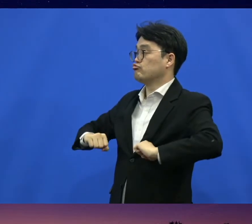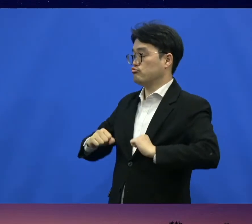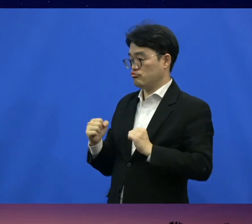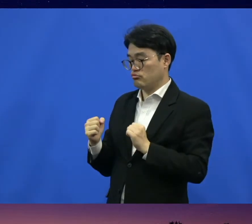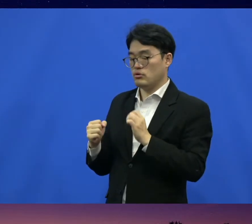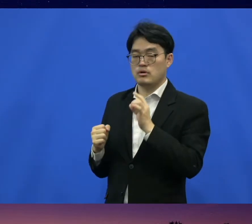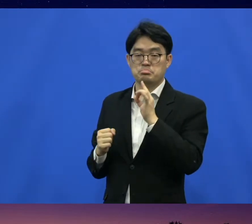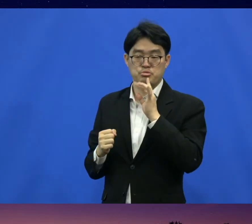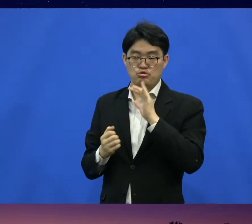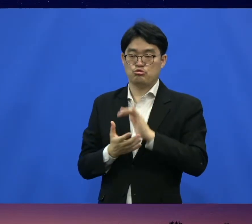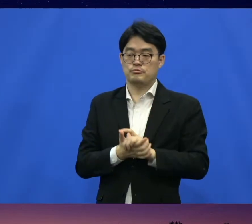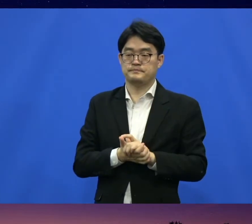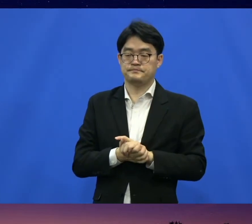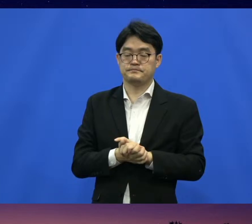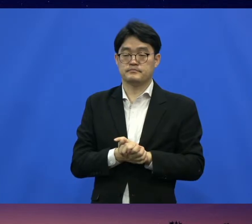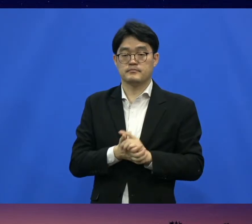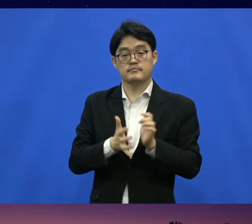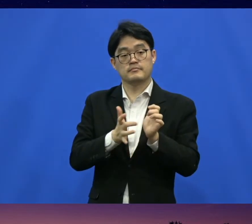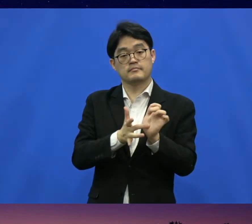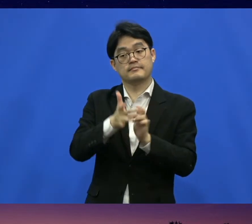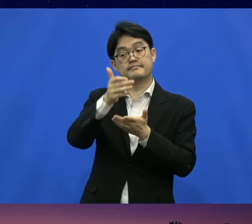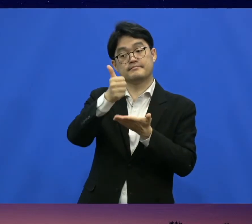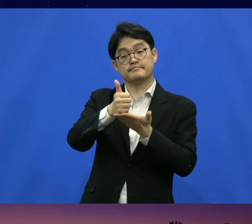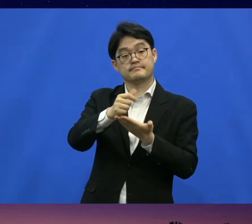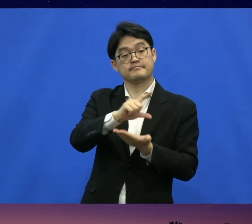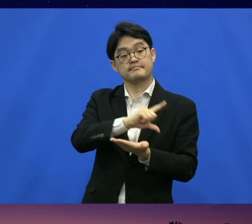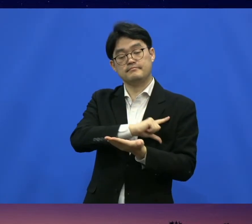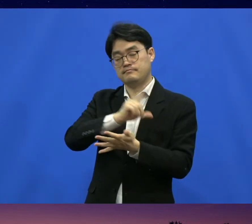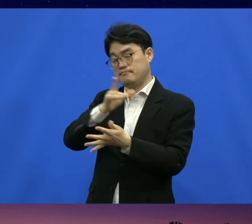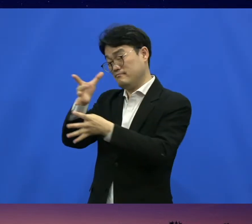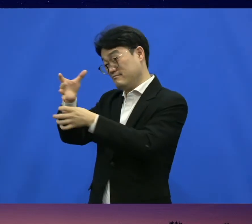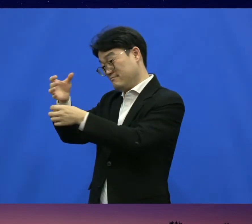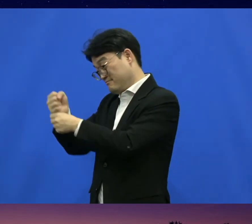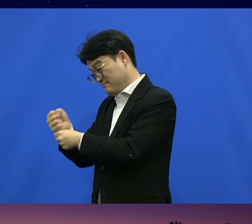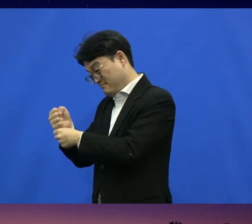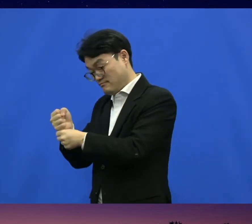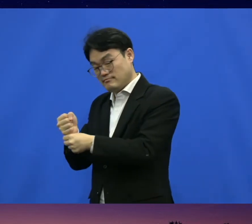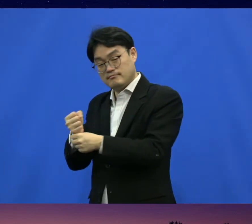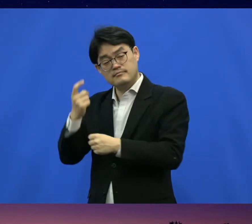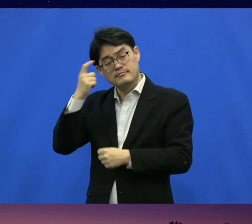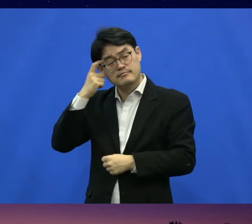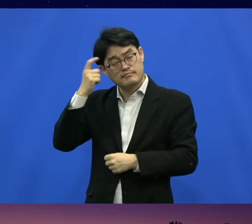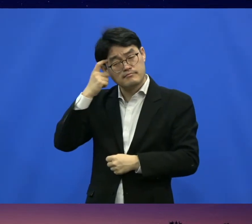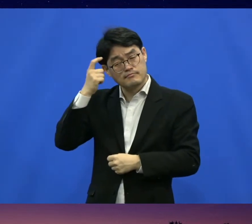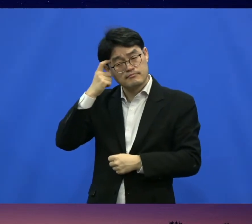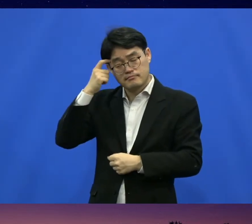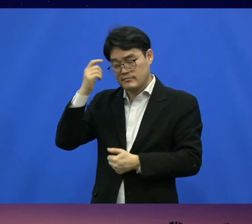여러분, 우리가 예수 그리스도 이름을 붙드는 이유는 하나님께로 나아가는 유일한 길이기 때문에,